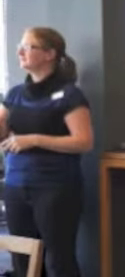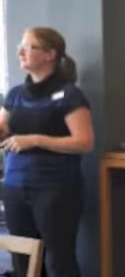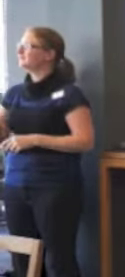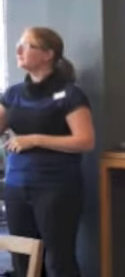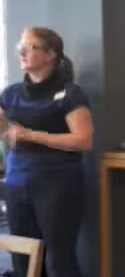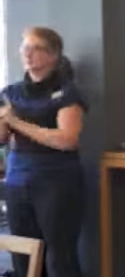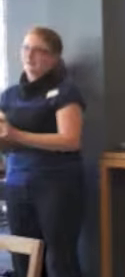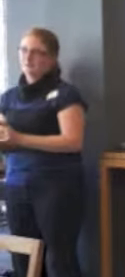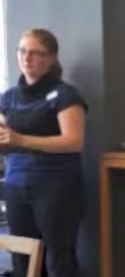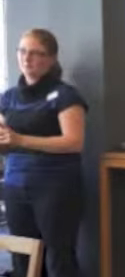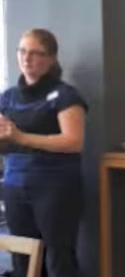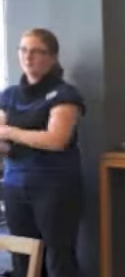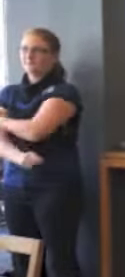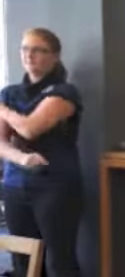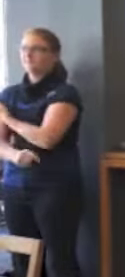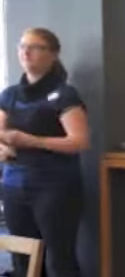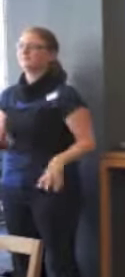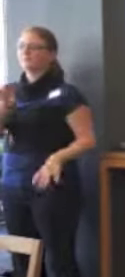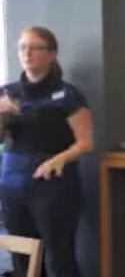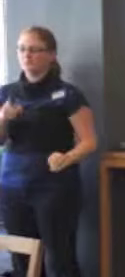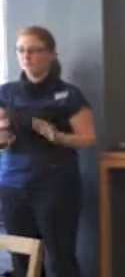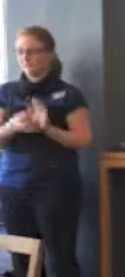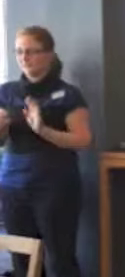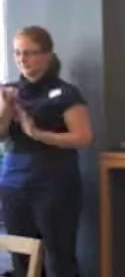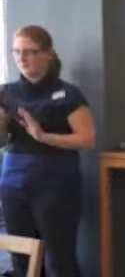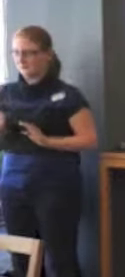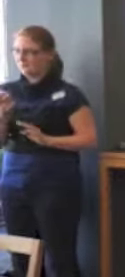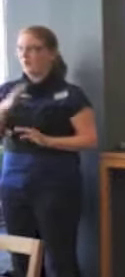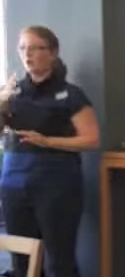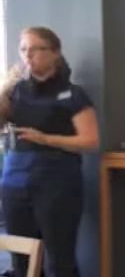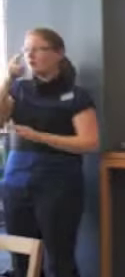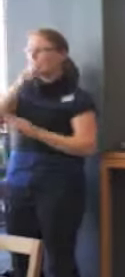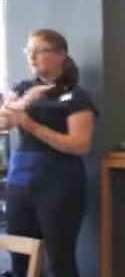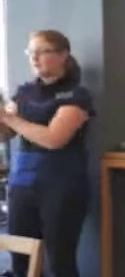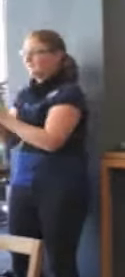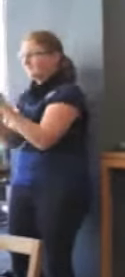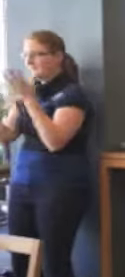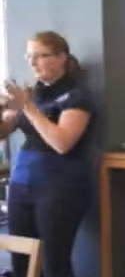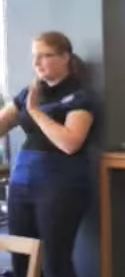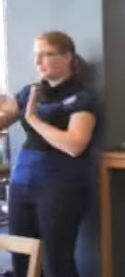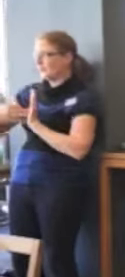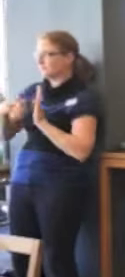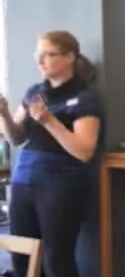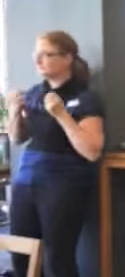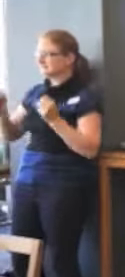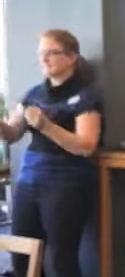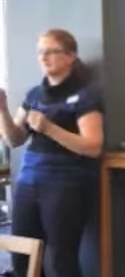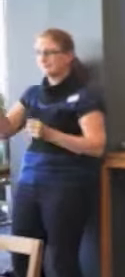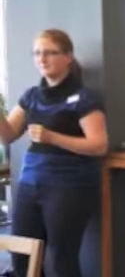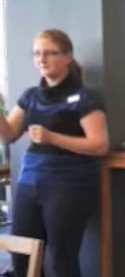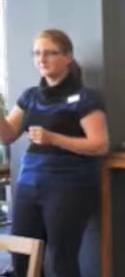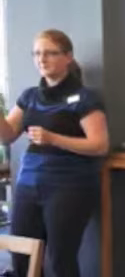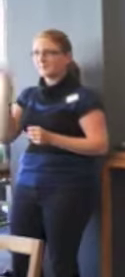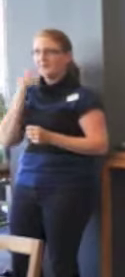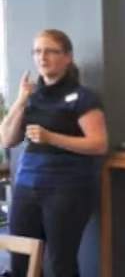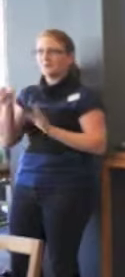människor. Om du beskriver några, du har överblick över ett antal projekt som drivs, om du beskriver något av de